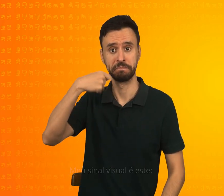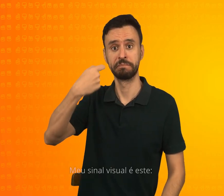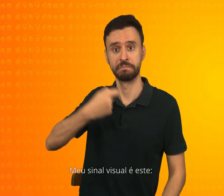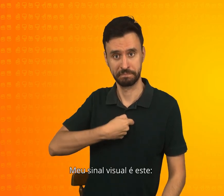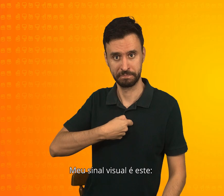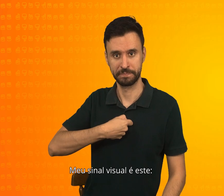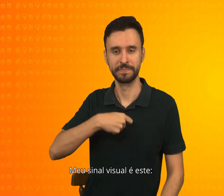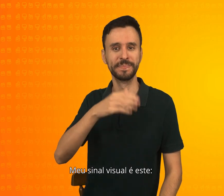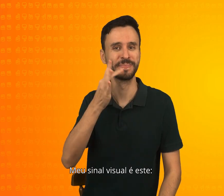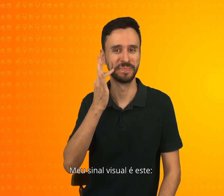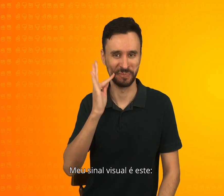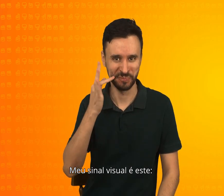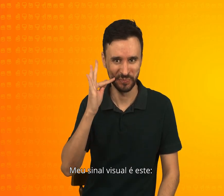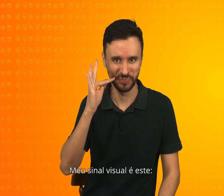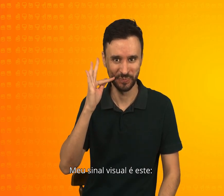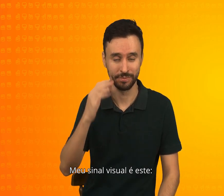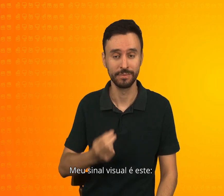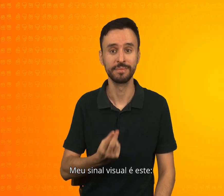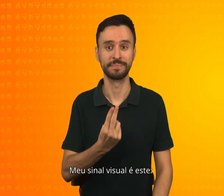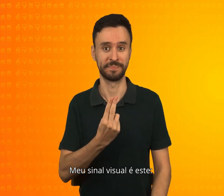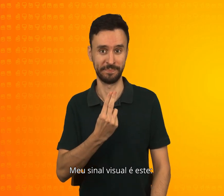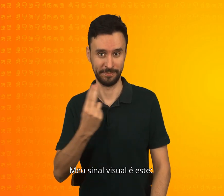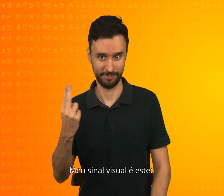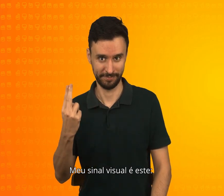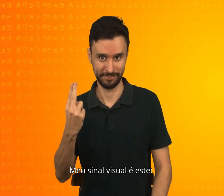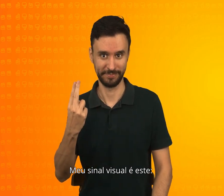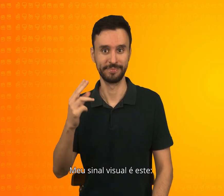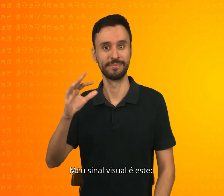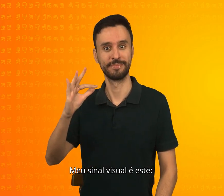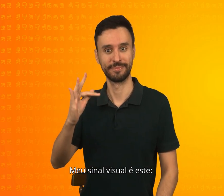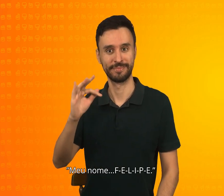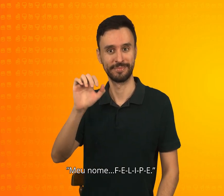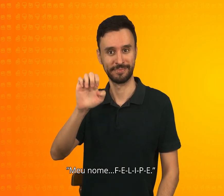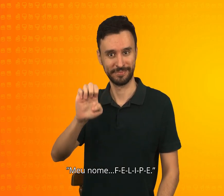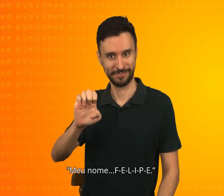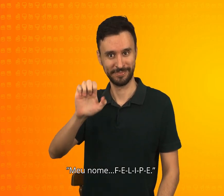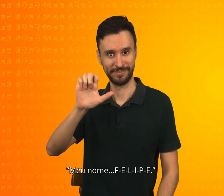Meu sinal visual é este. Meu nome...